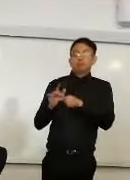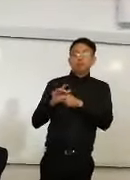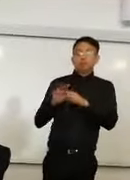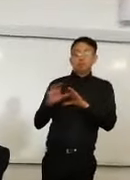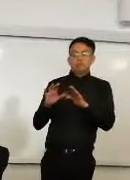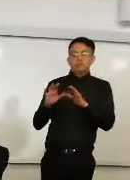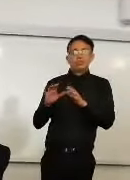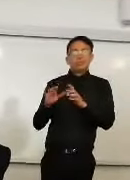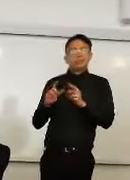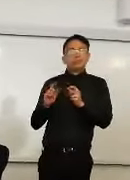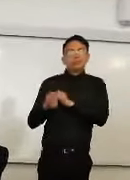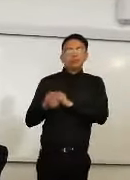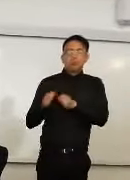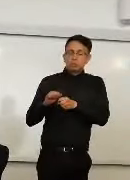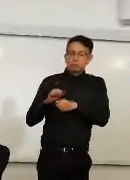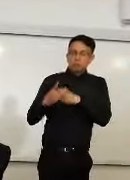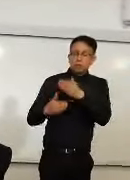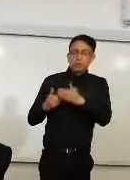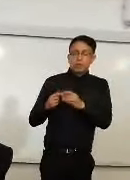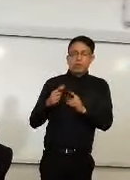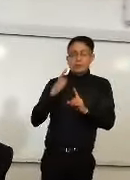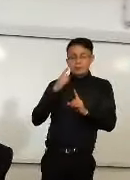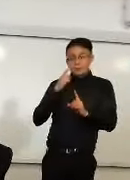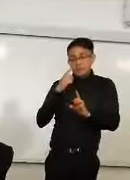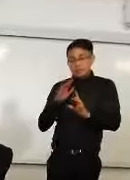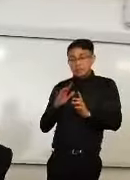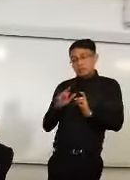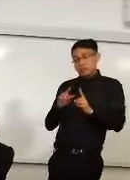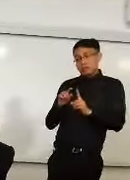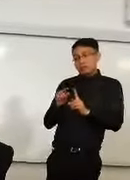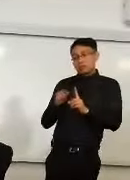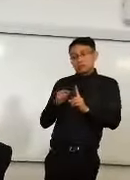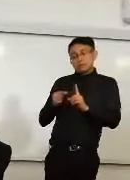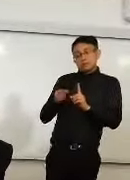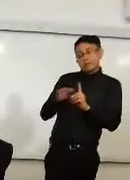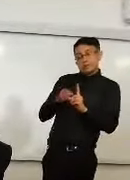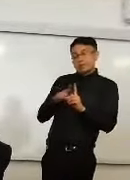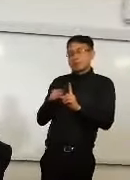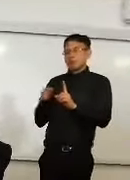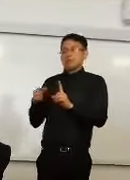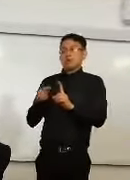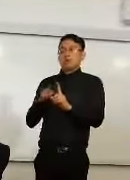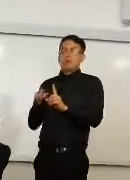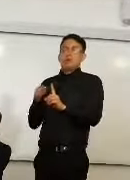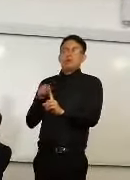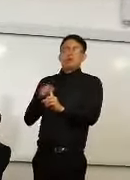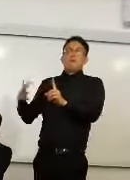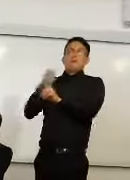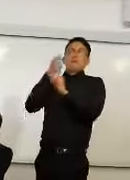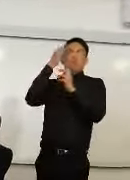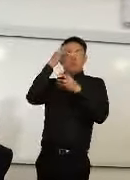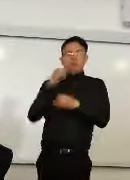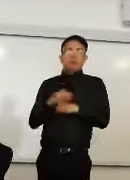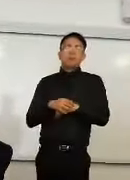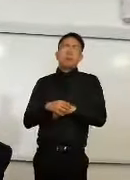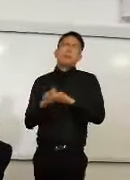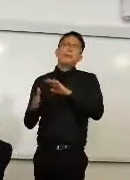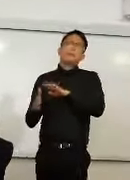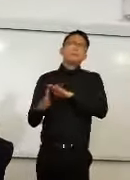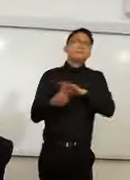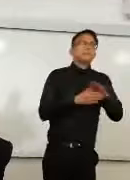como esa primera grieta por donde se filtra y finalmente se abre el campo. Eso sí es lo que buscamos nosotros. Y por